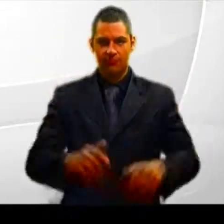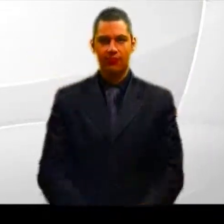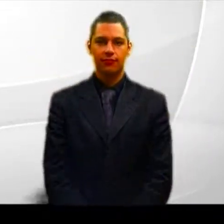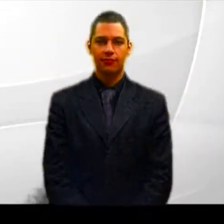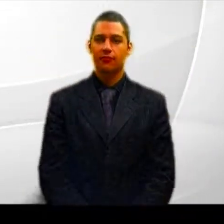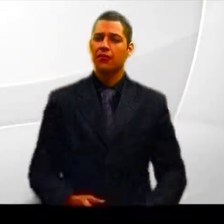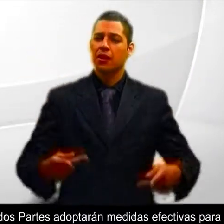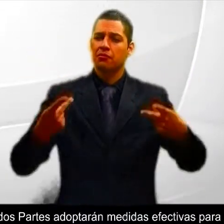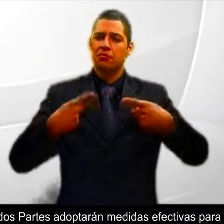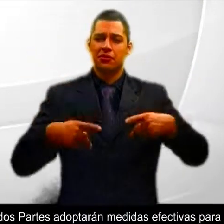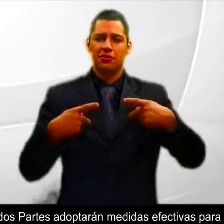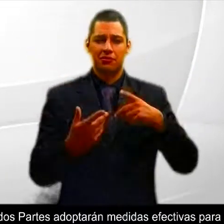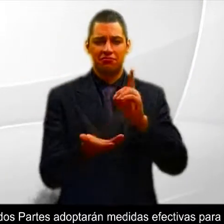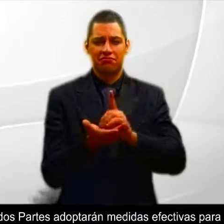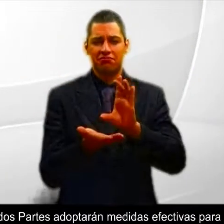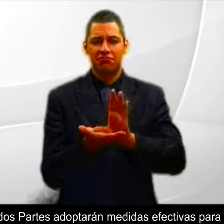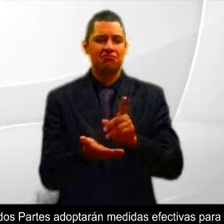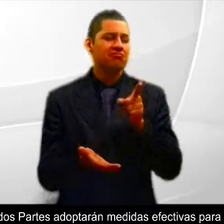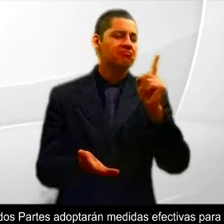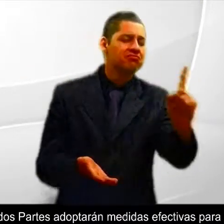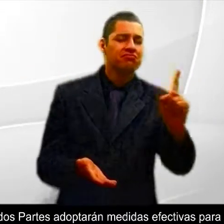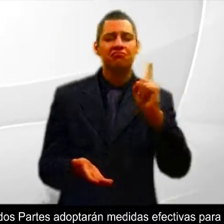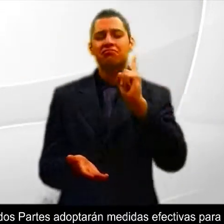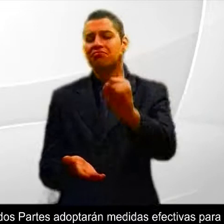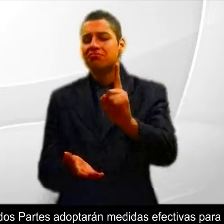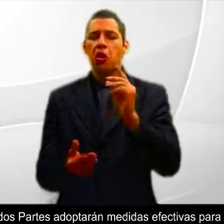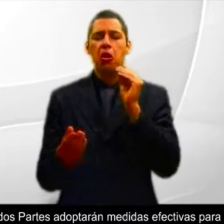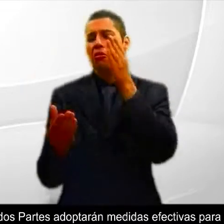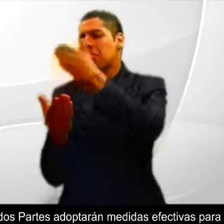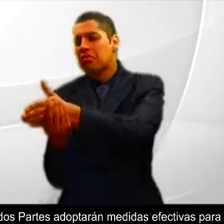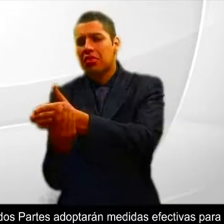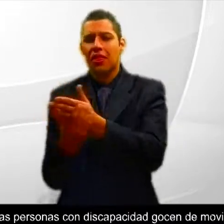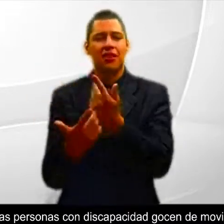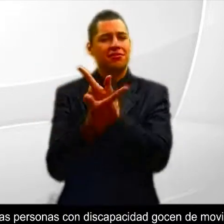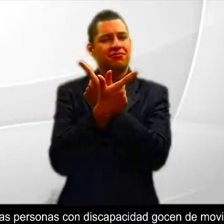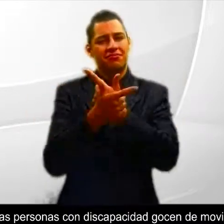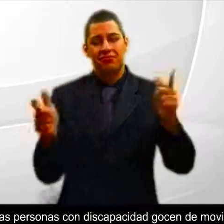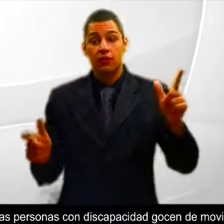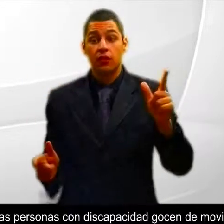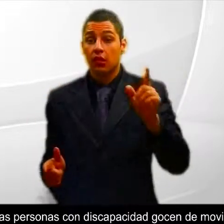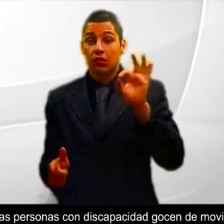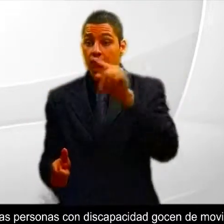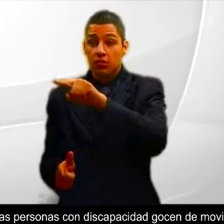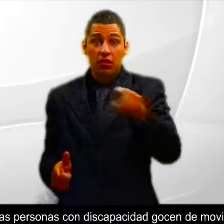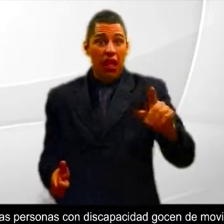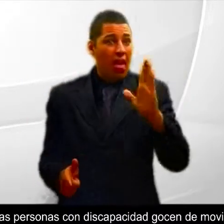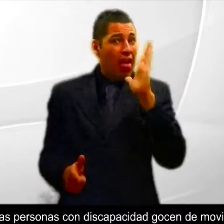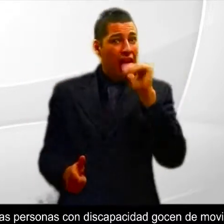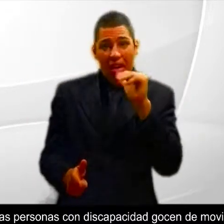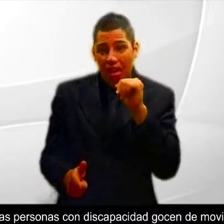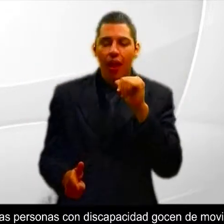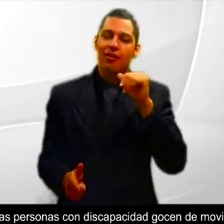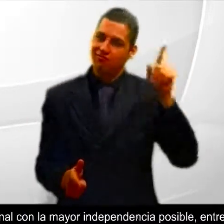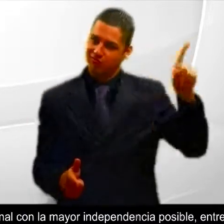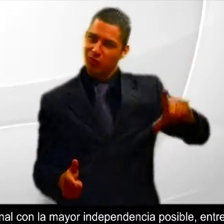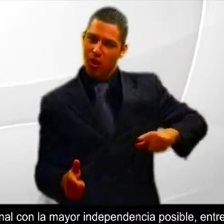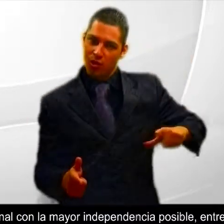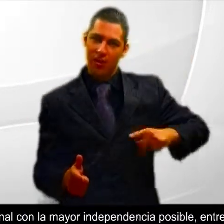los estados partes adoptarán medidas efectivas para asegurar que las personas con discapacidad gocen de movilidad personal